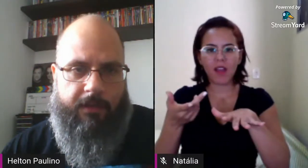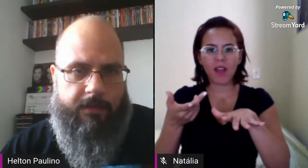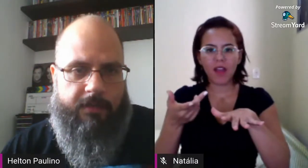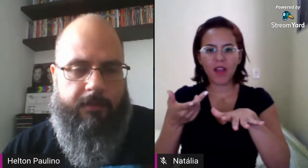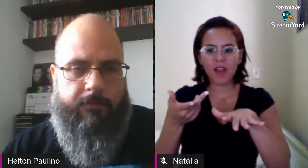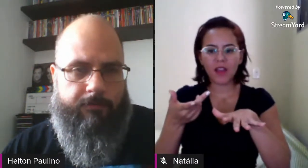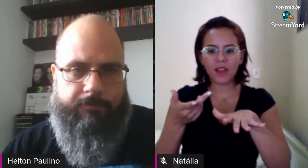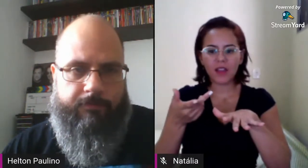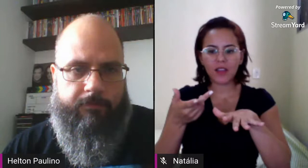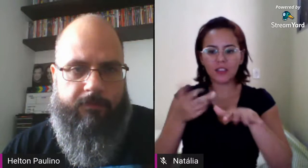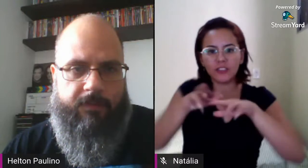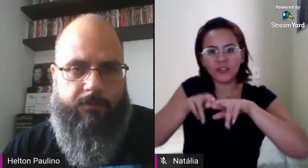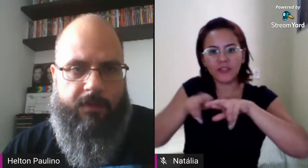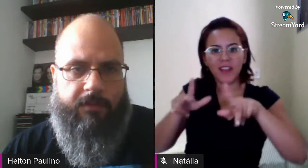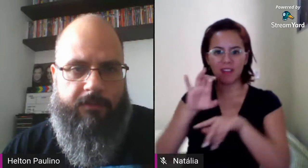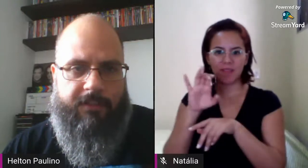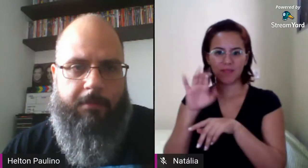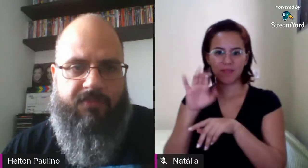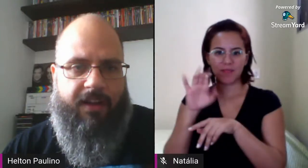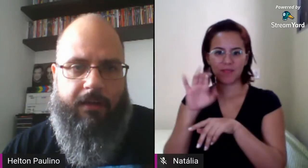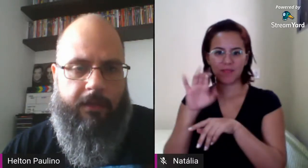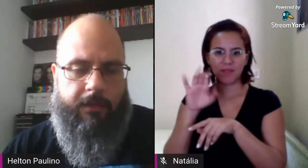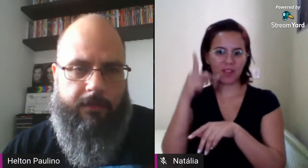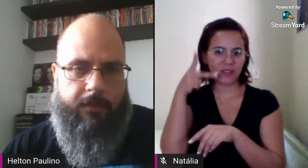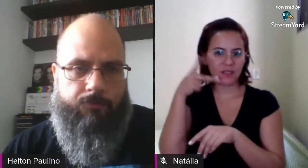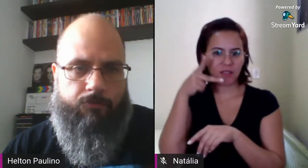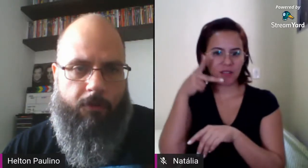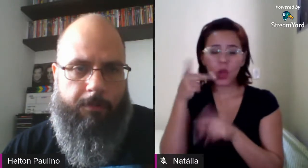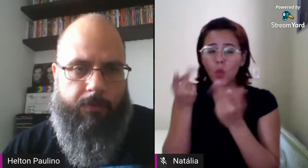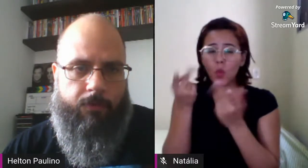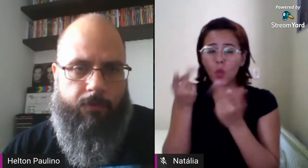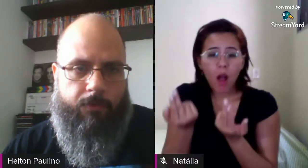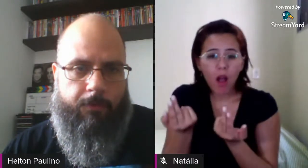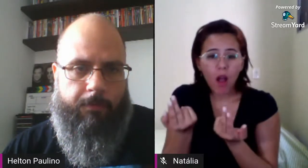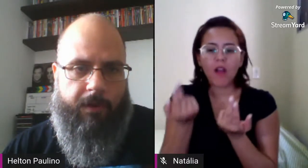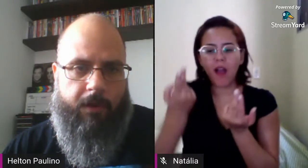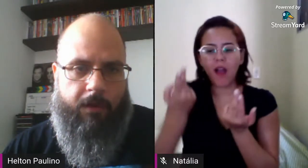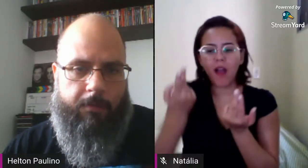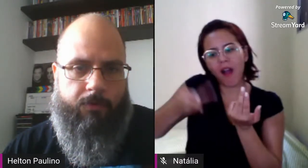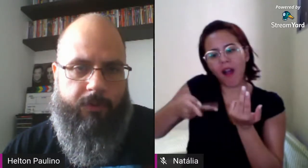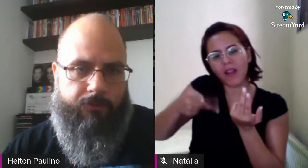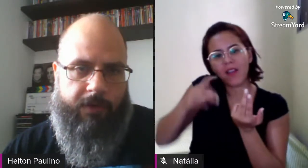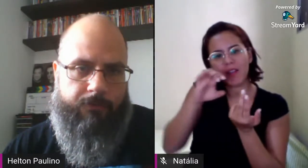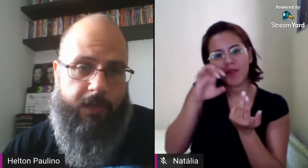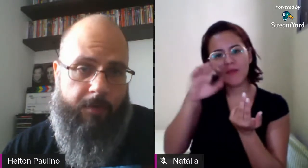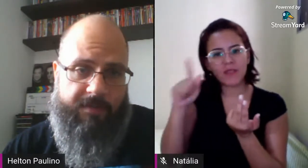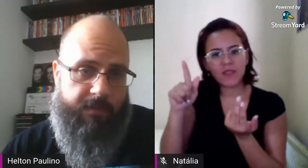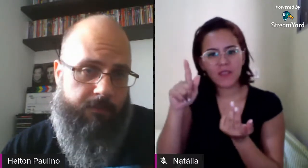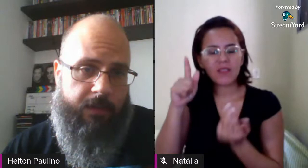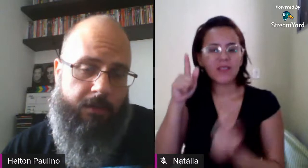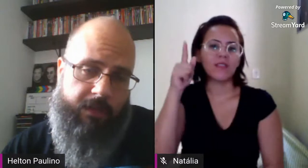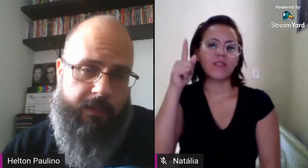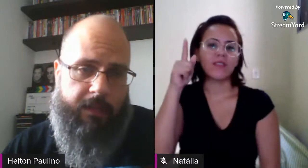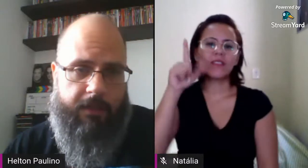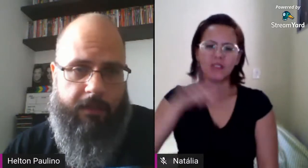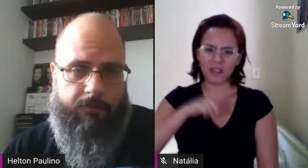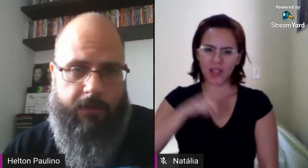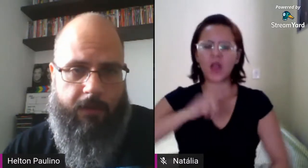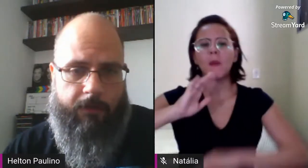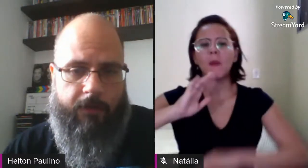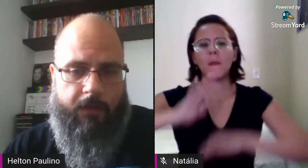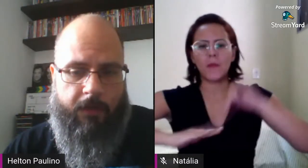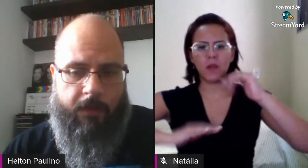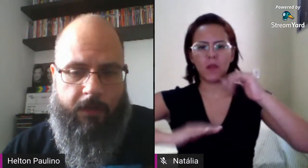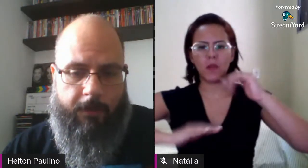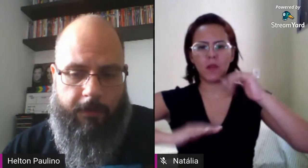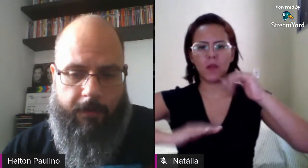profissionais aqui que são de uma extrema valia, não só para o contexto regional, mas nacional e até